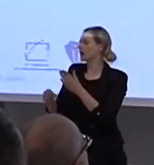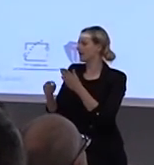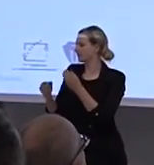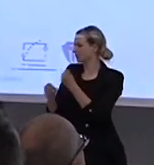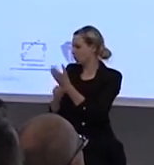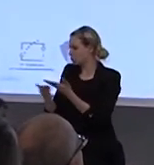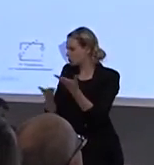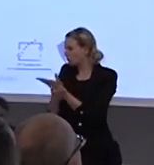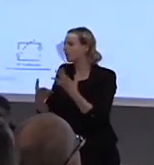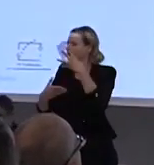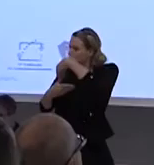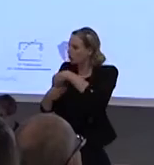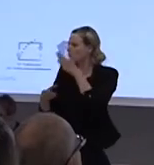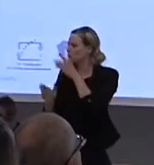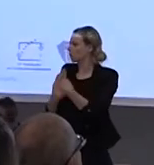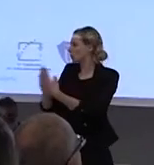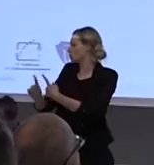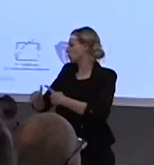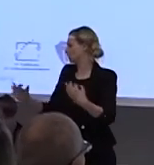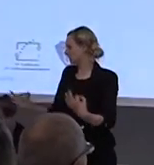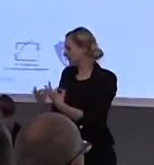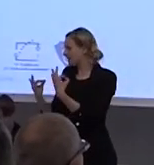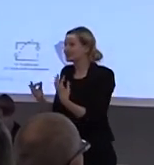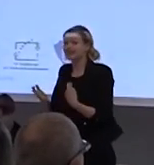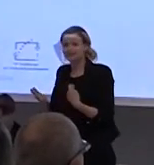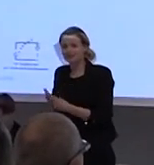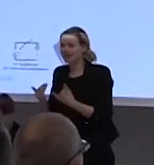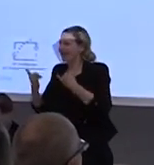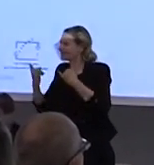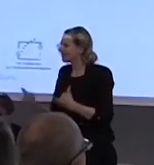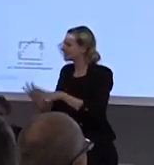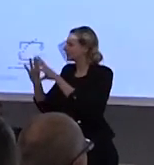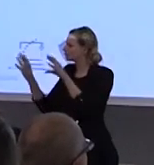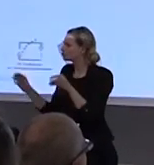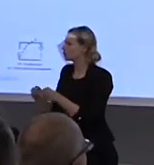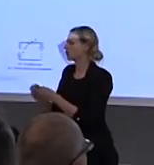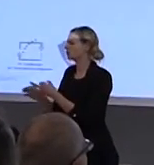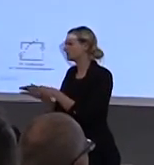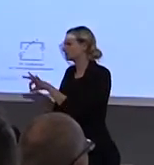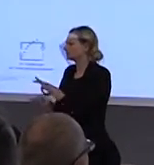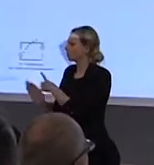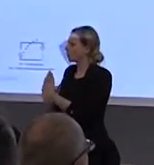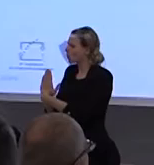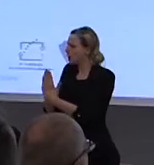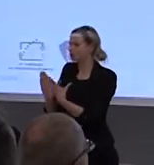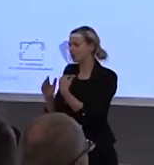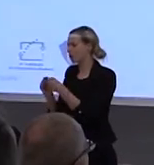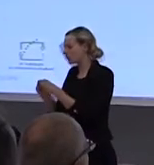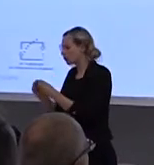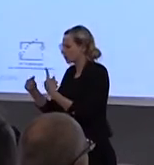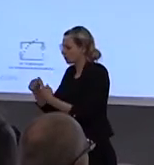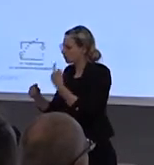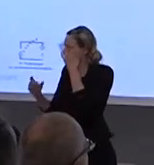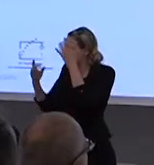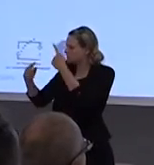vytvořili. A nebylo v lidských silách zařídit to tak, abyste mohli se podrobně seznámit s veškerými výstupy. Čili já vám nastíním, co jsme